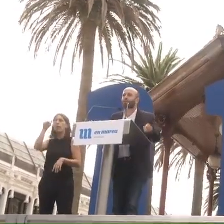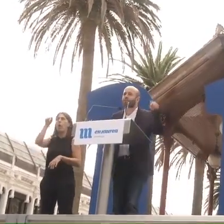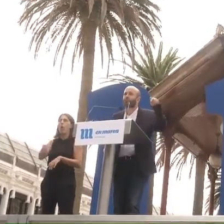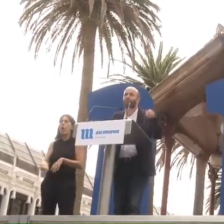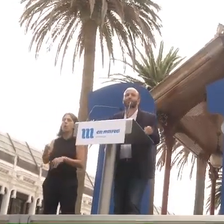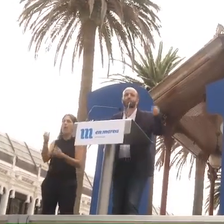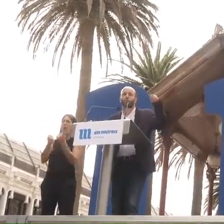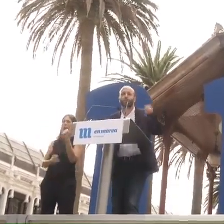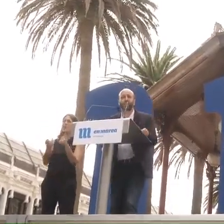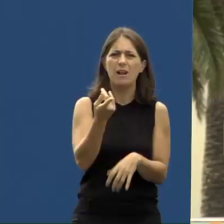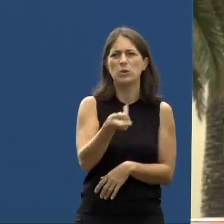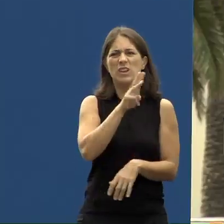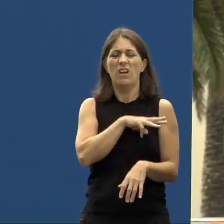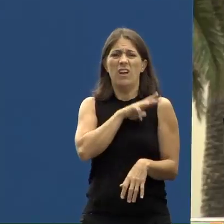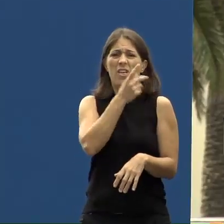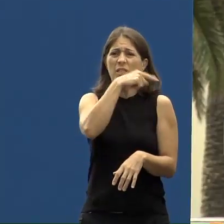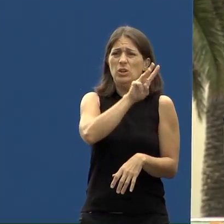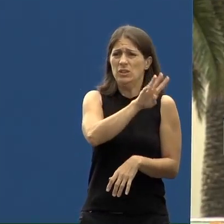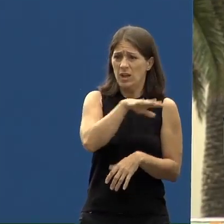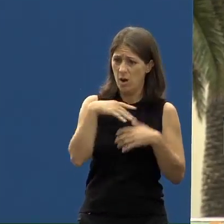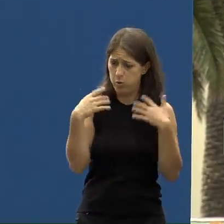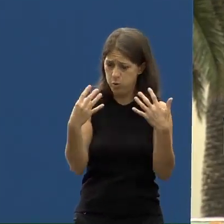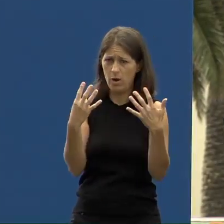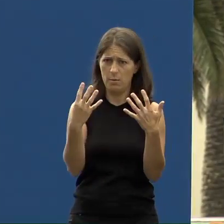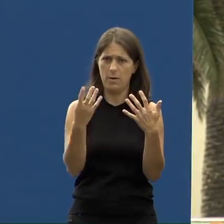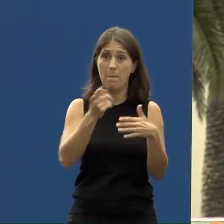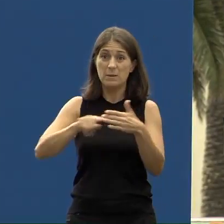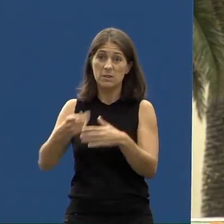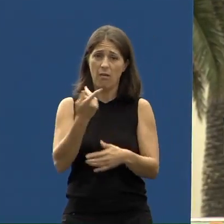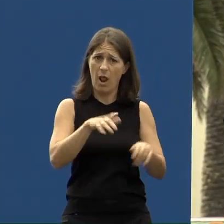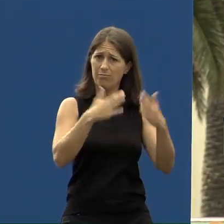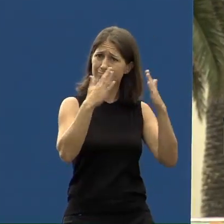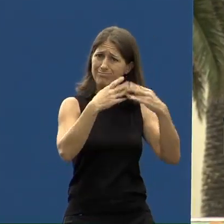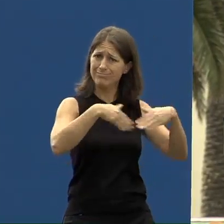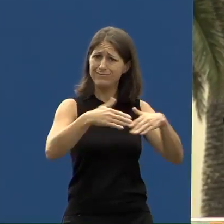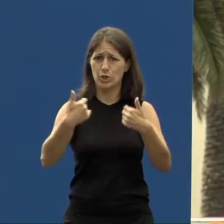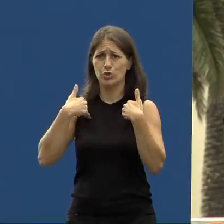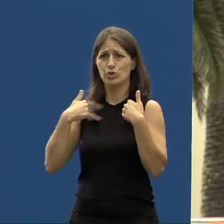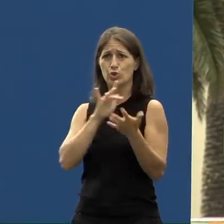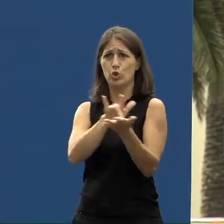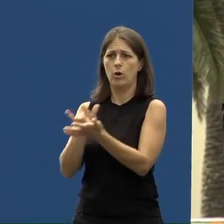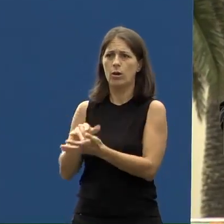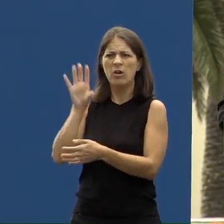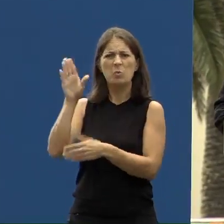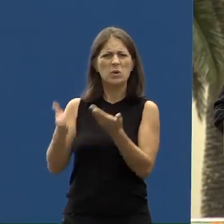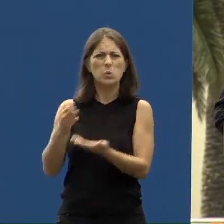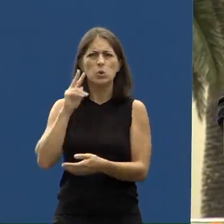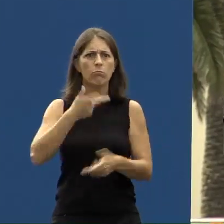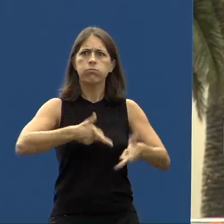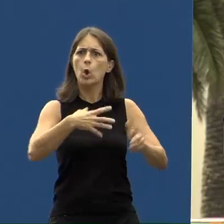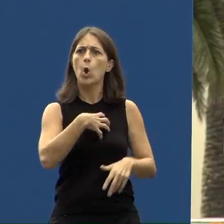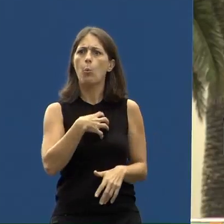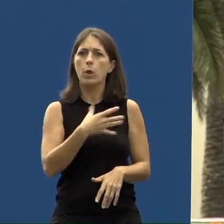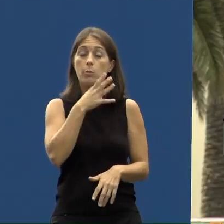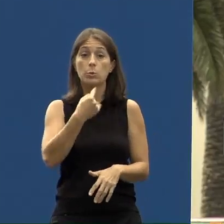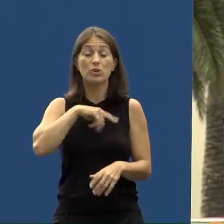39 desafiuzamentos ao mes neste padecemento do goberno de Atila. Un país xusto non pode permitirse iso. Por eso a